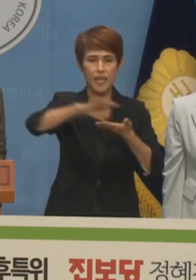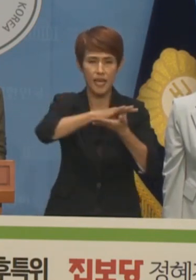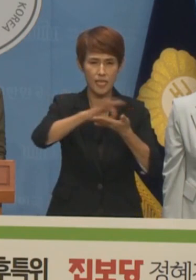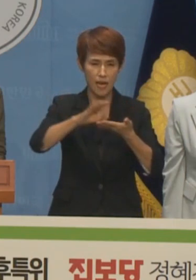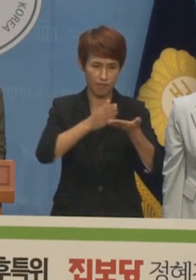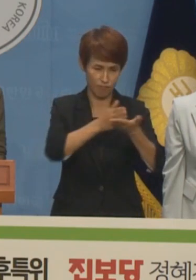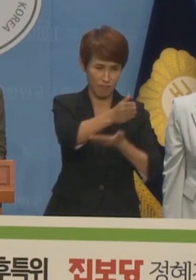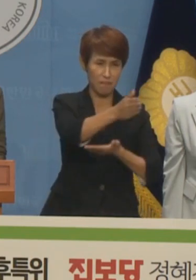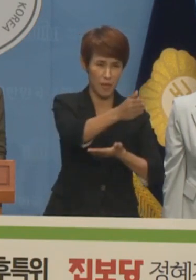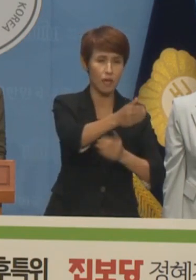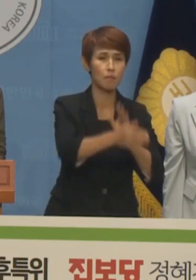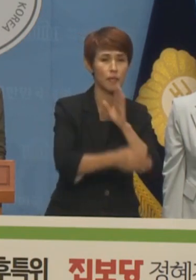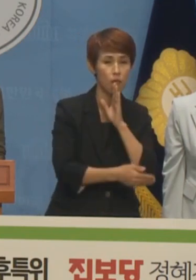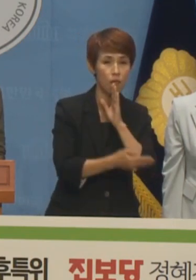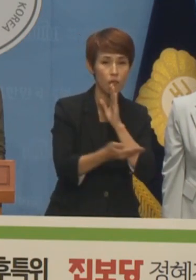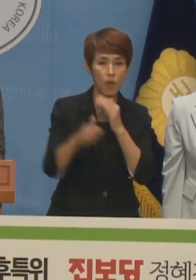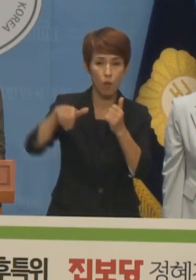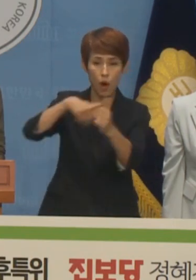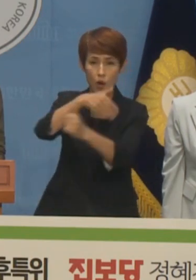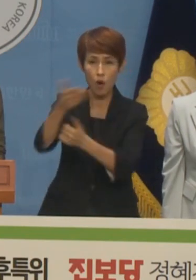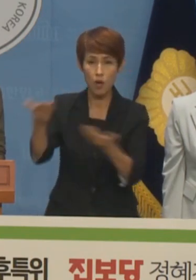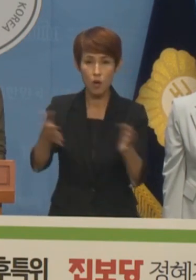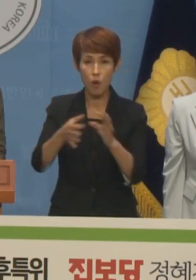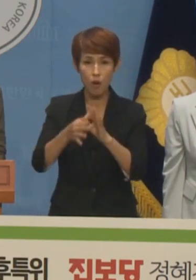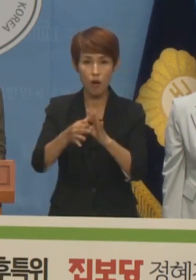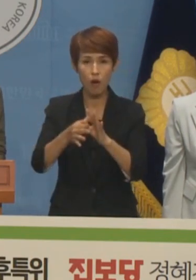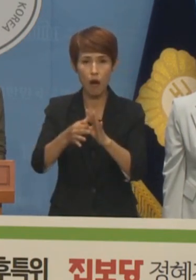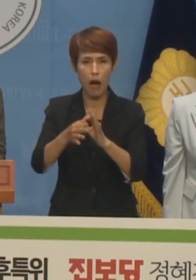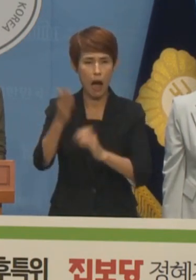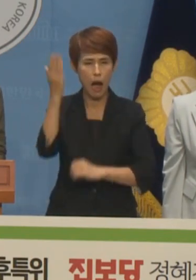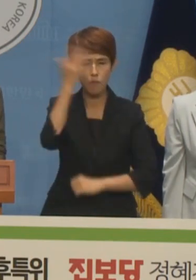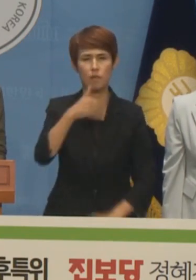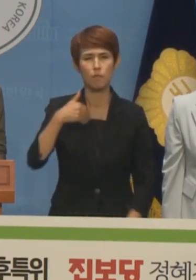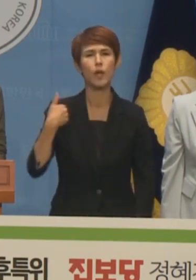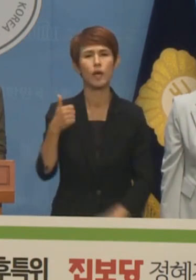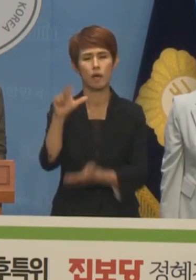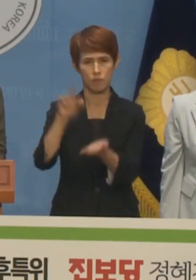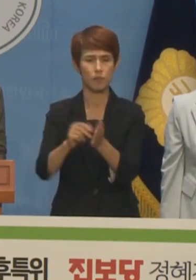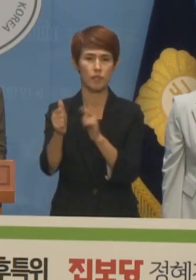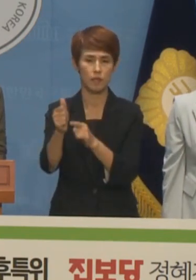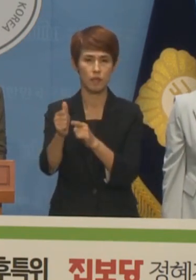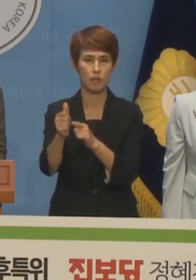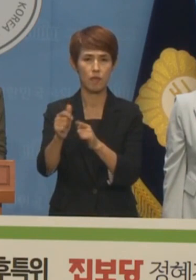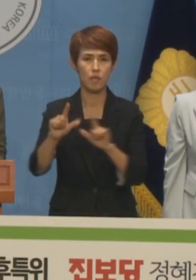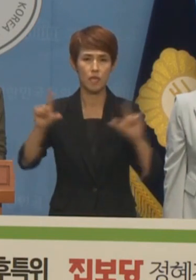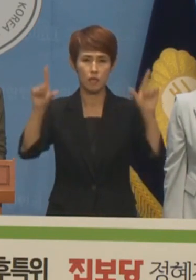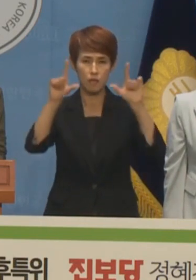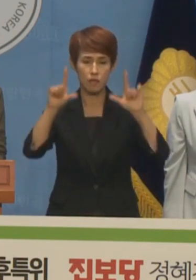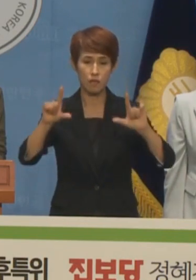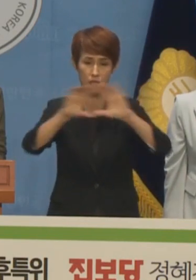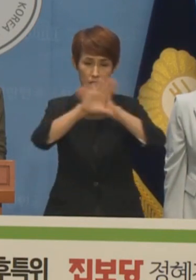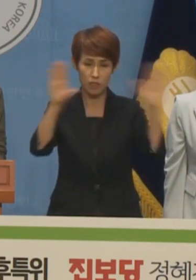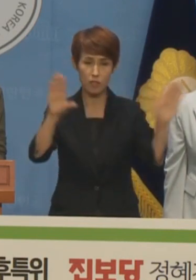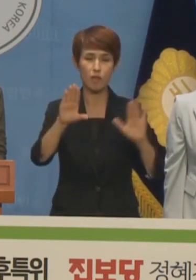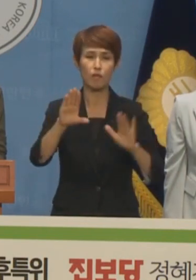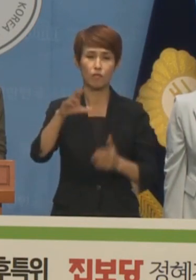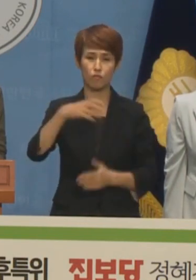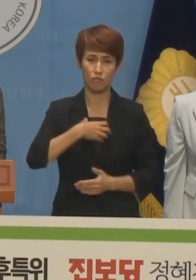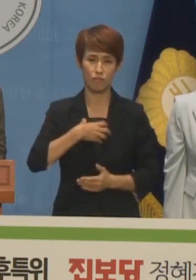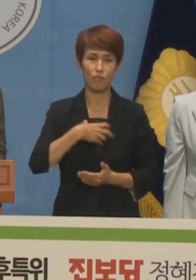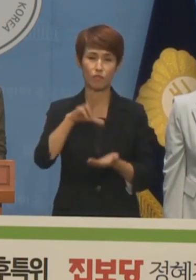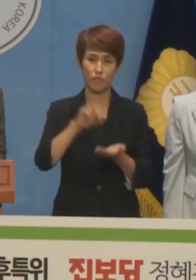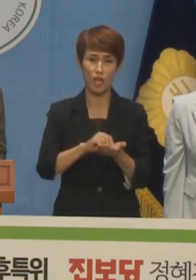제외하곤 환경 업무 관련성이 전무하다는 것으로 보여야 합니다. 기후위기 대응 사업 예산 삭감 등을